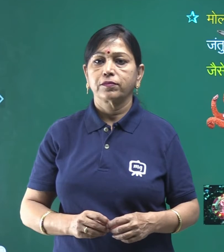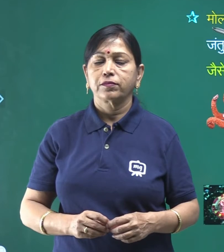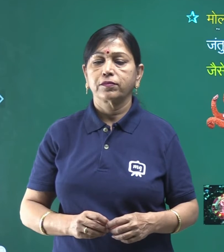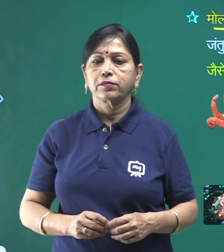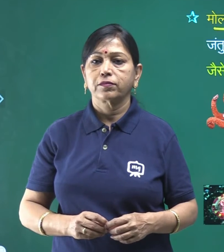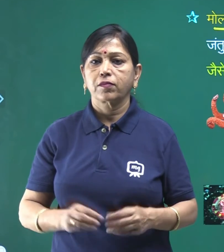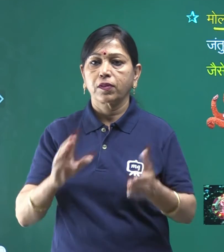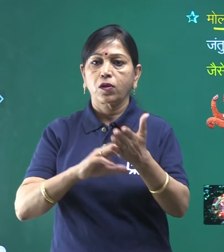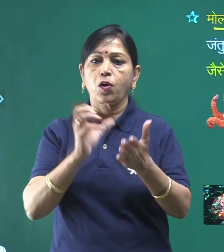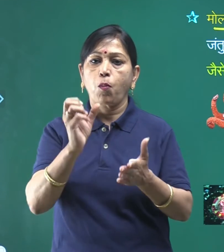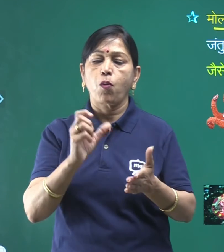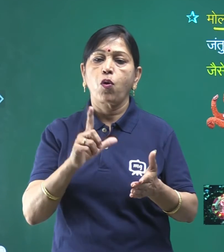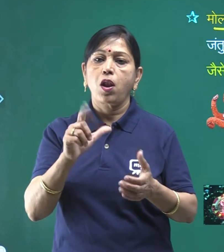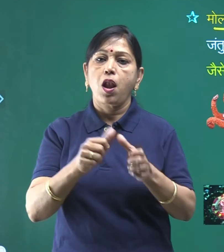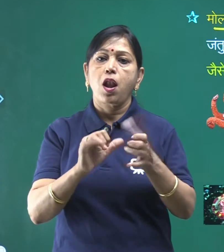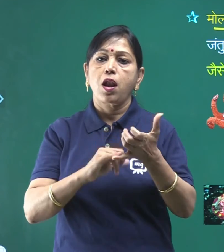मोलस्का।